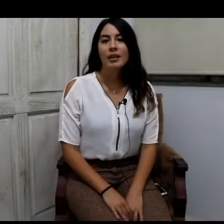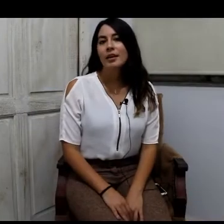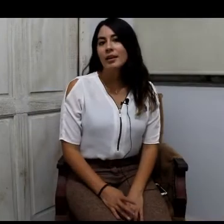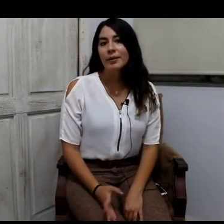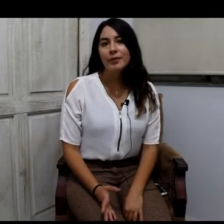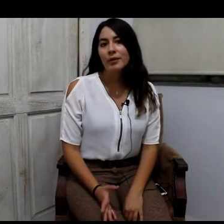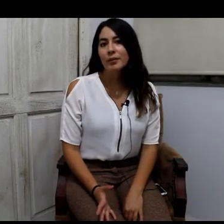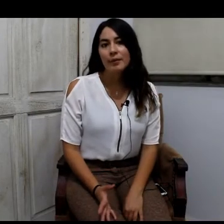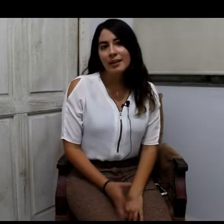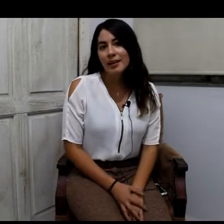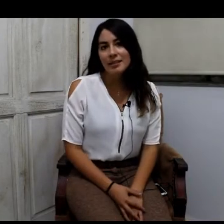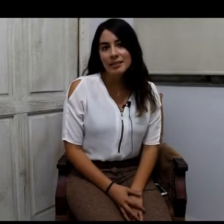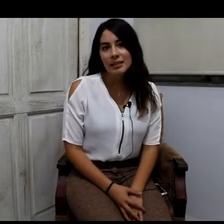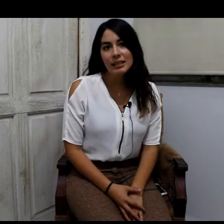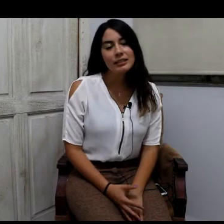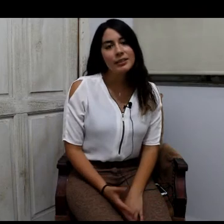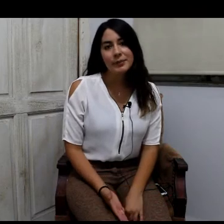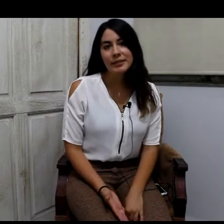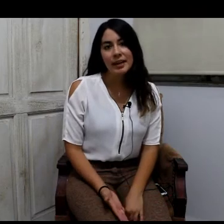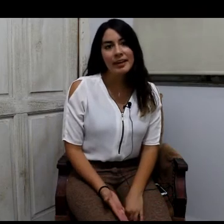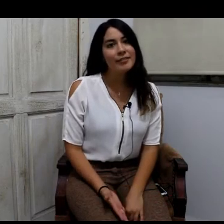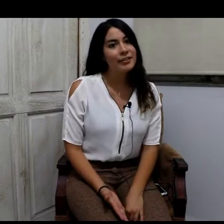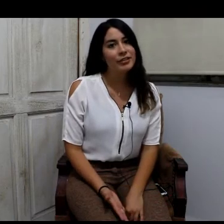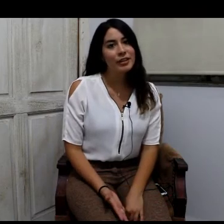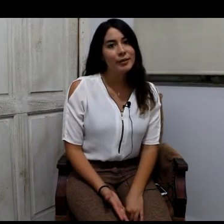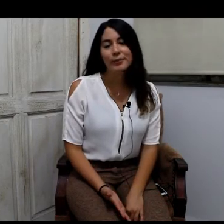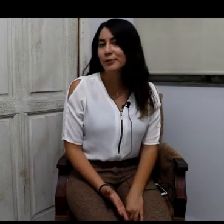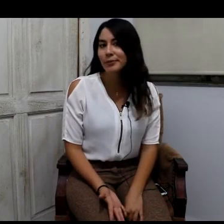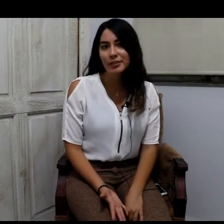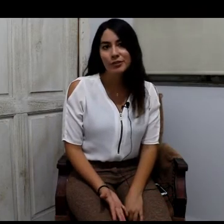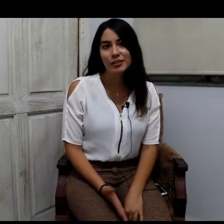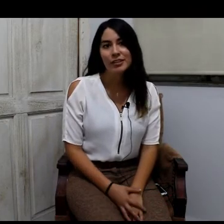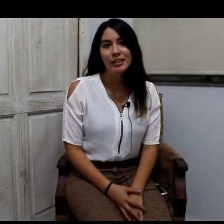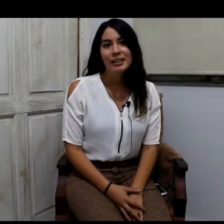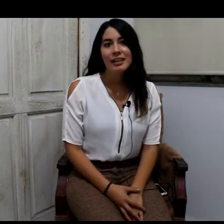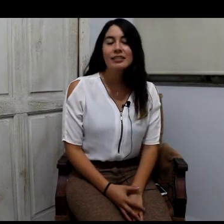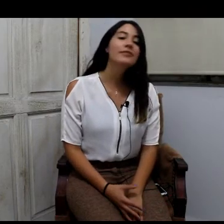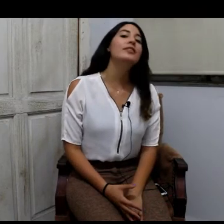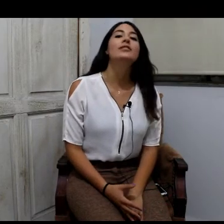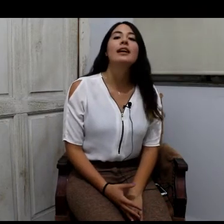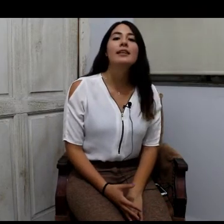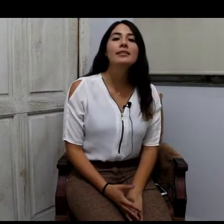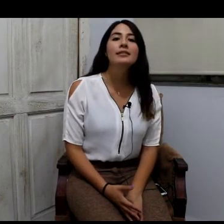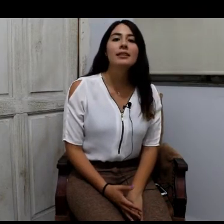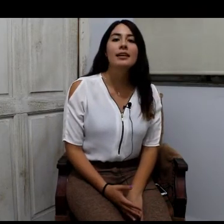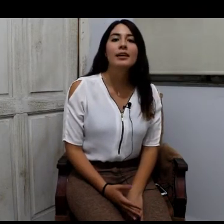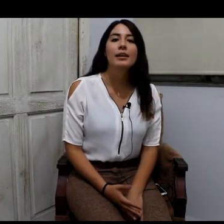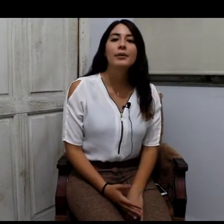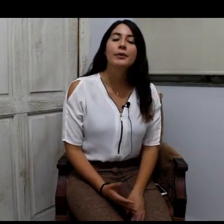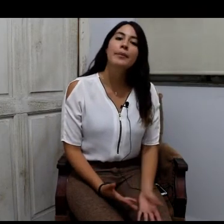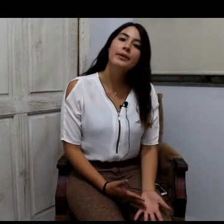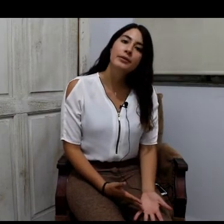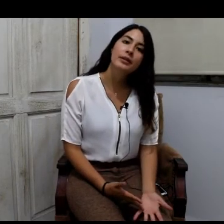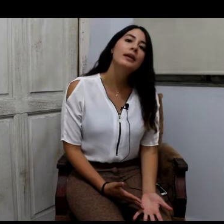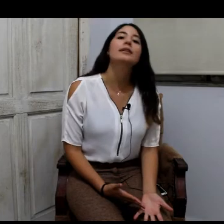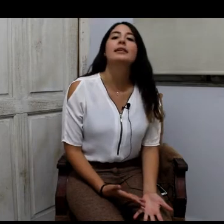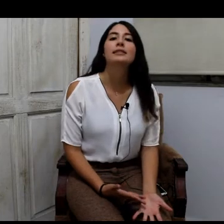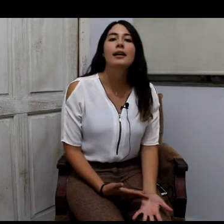Y bueno, como manera de cierre, les quiero invitar a reflexionar por un minuto las dificultades que una persona que sea